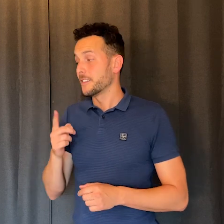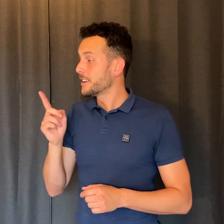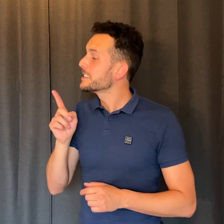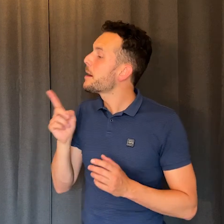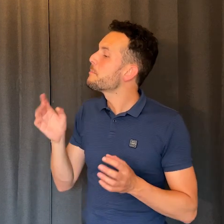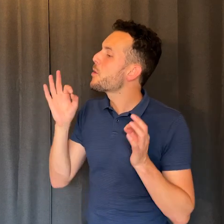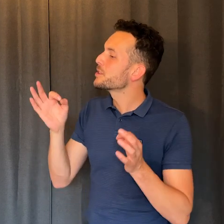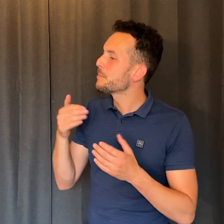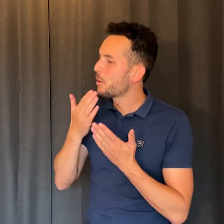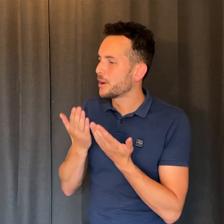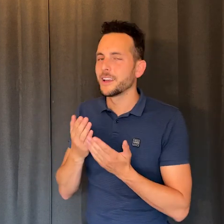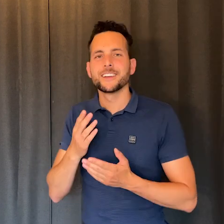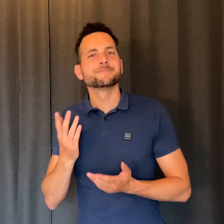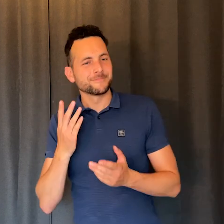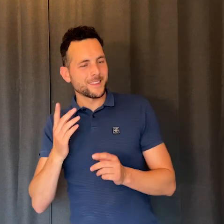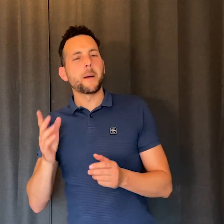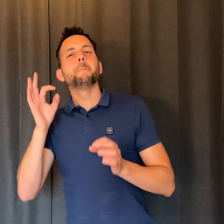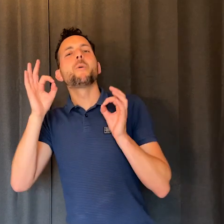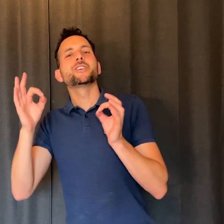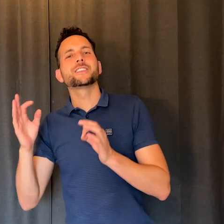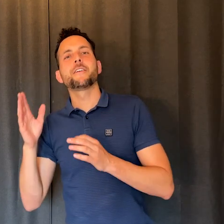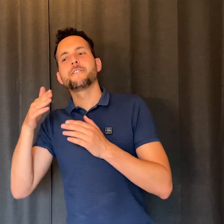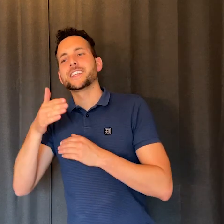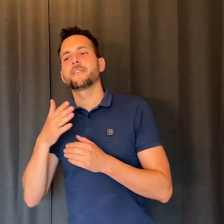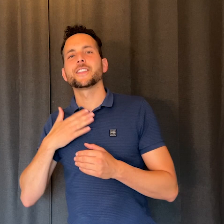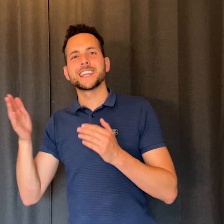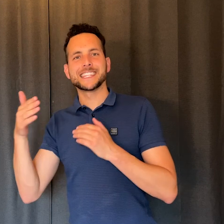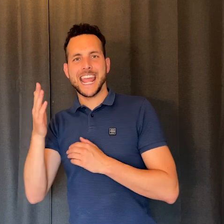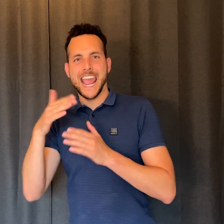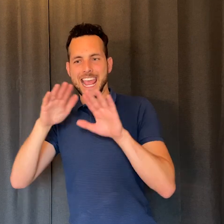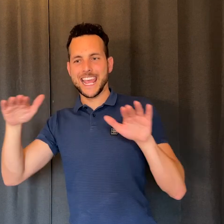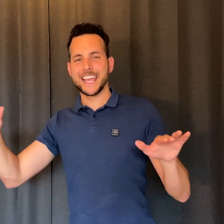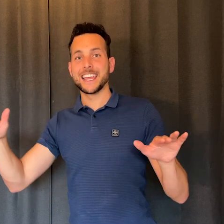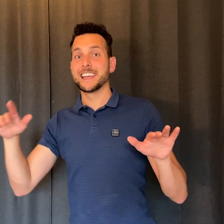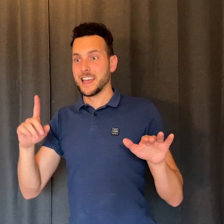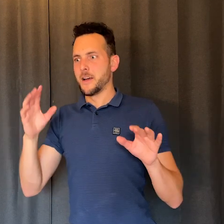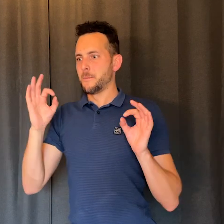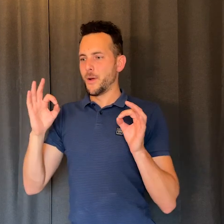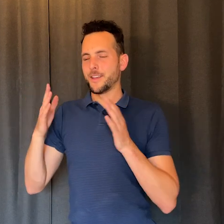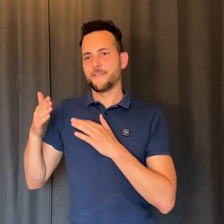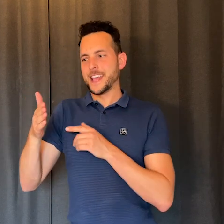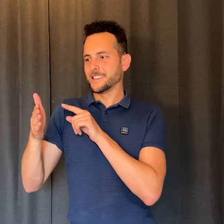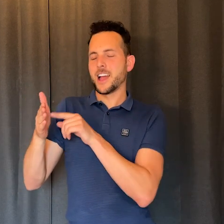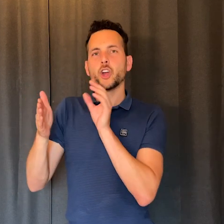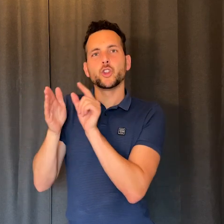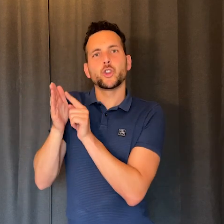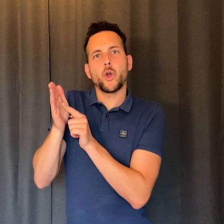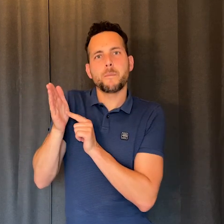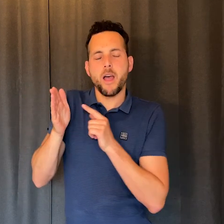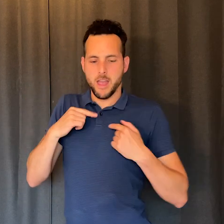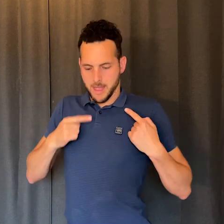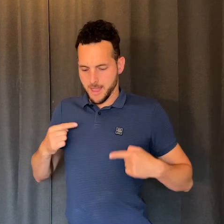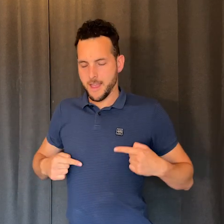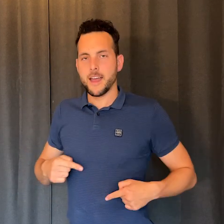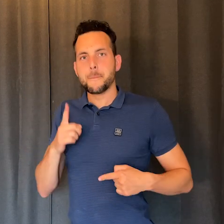zee. Dat gaat over regenboog, die een hele mooie schubben heeft. En dat eigenlijk eerst voor zichzelf wil houden. Maar uiteindelijk gaat hij ze uitdelen. En er